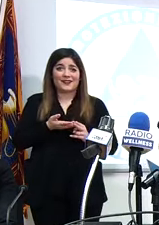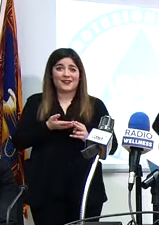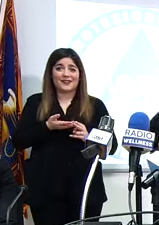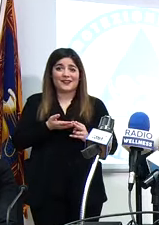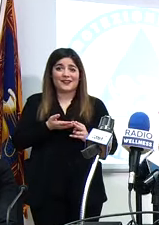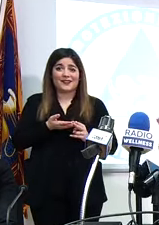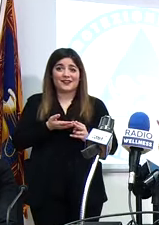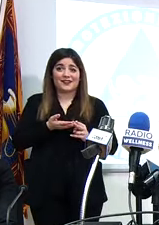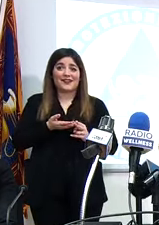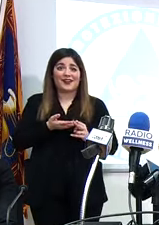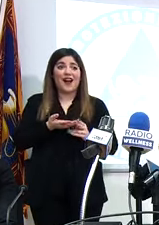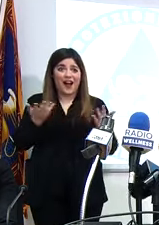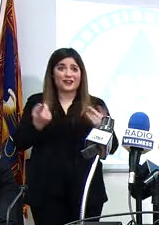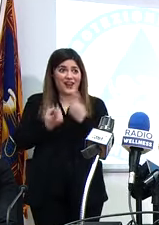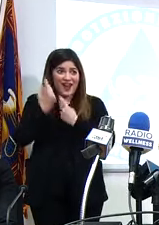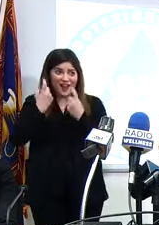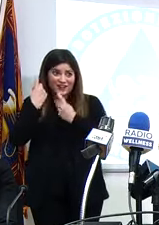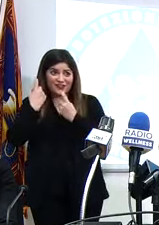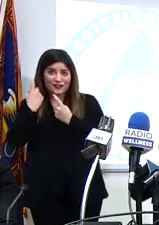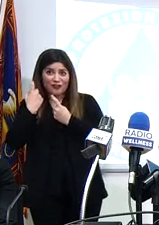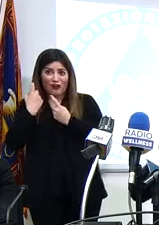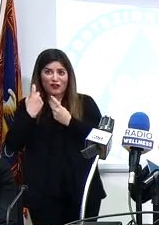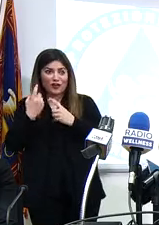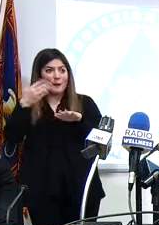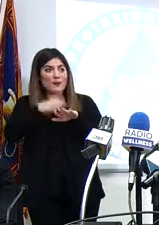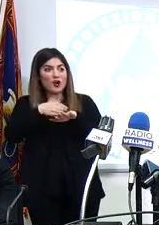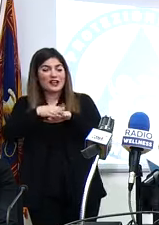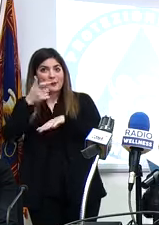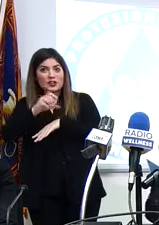mortalità da Covid, 500,